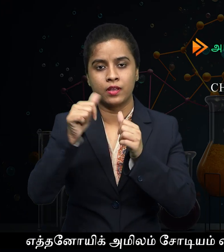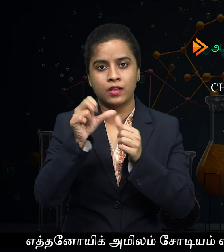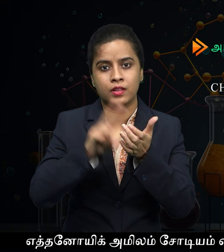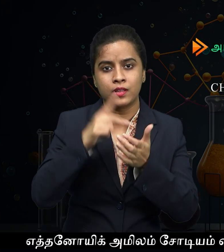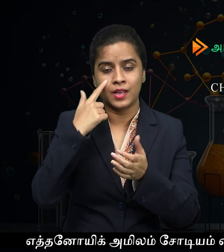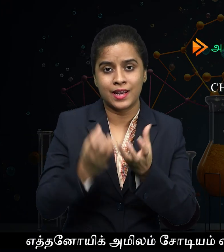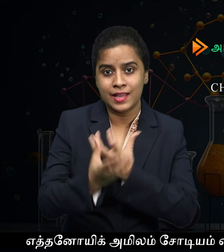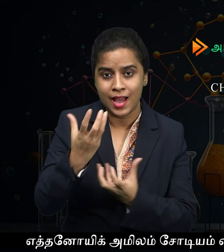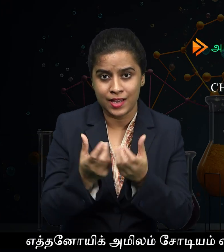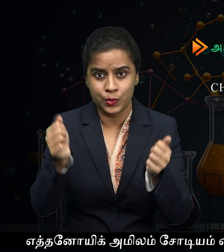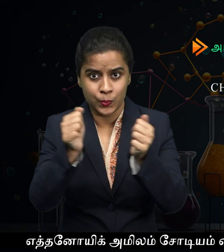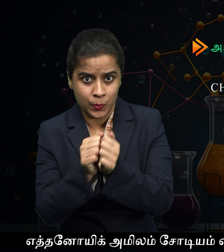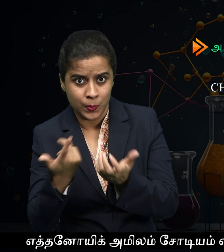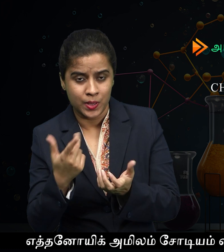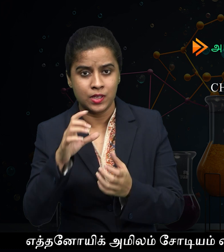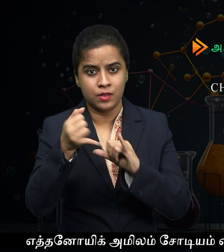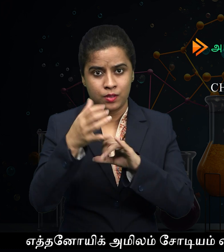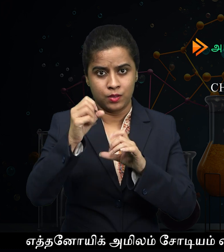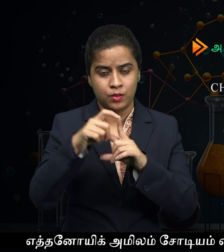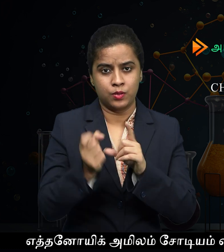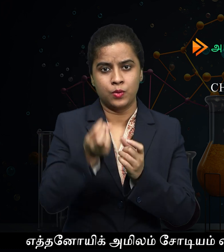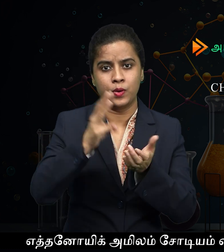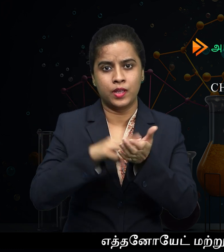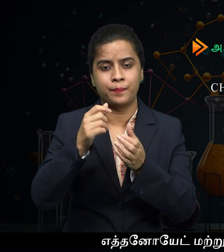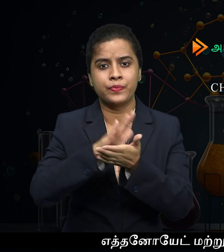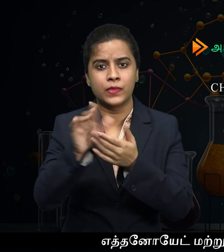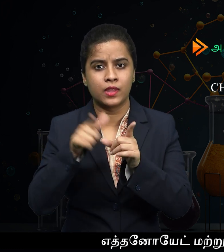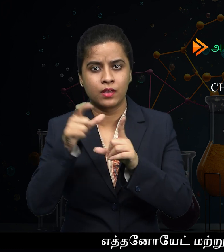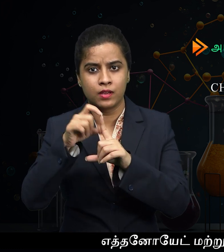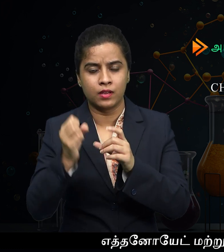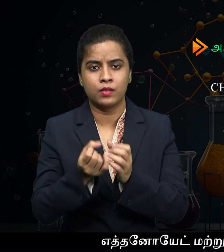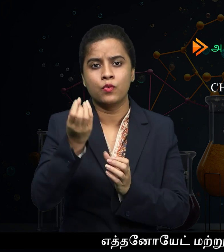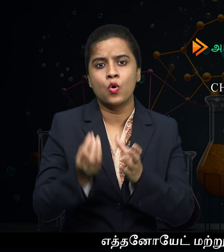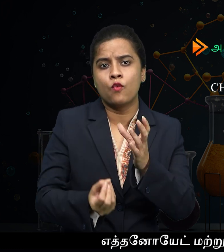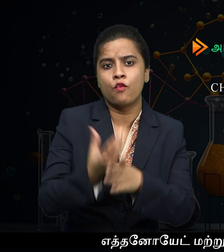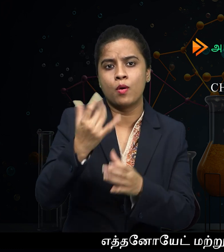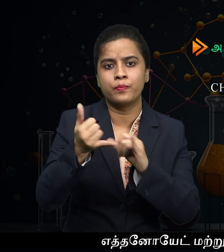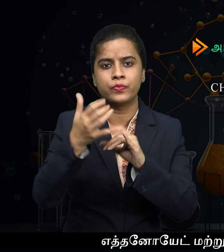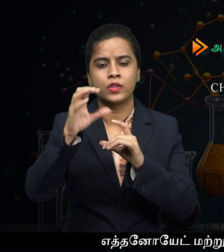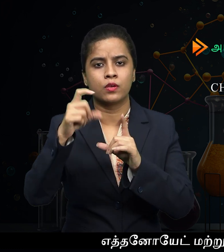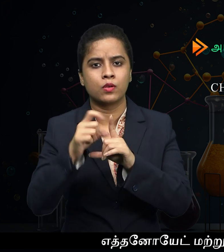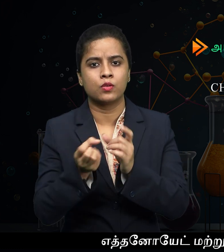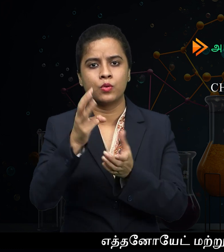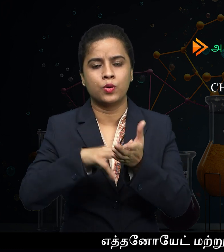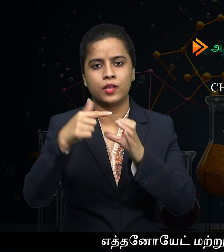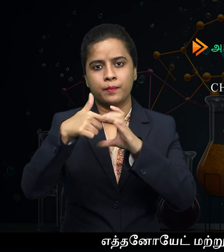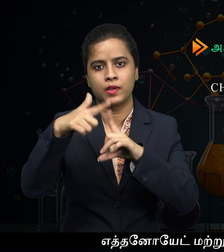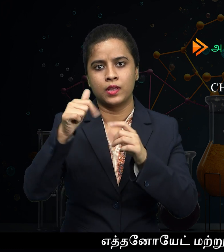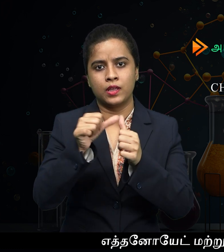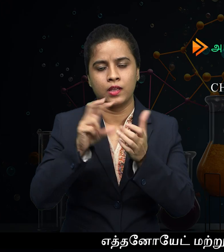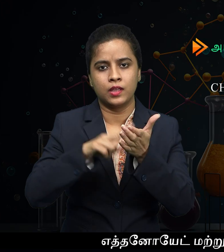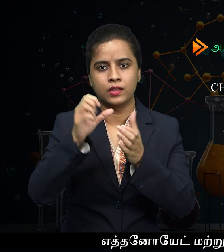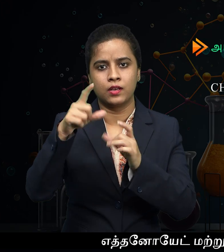எத்தனோயிக் அமிலம் சோடியம் ஹைட்ராக்சைடுடன் வினைபுரிந்து சோடியம் எத்தனோயேட் மற்றும் தண்ணீரை உருவாக்குகிறது.